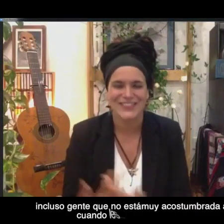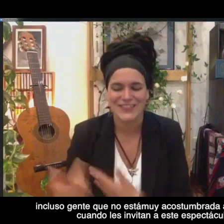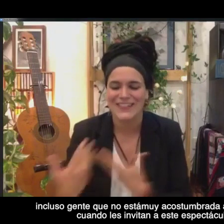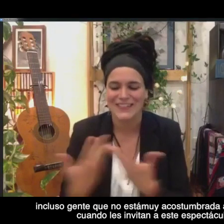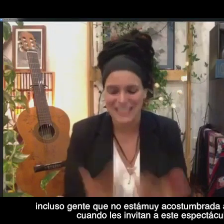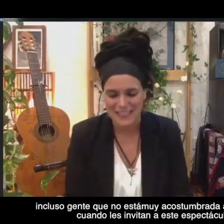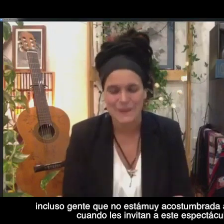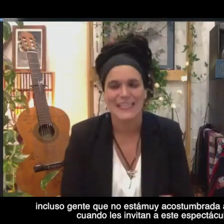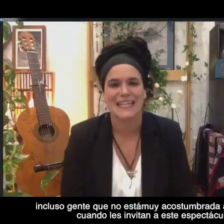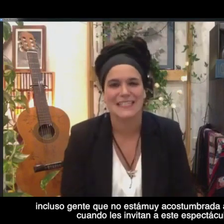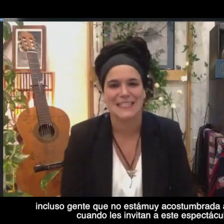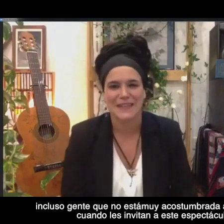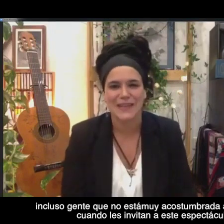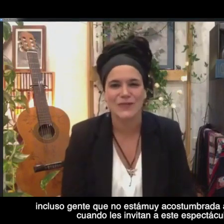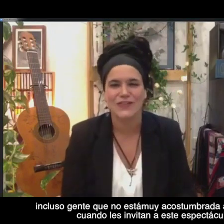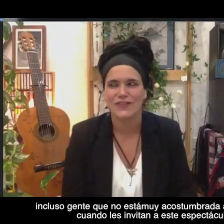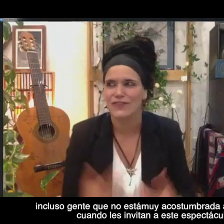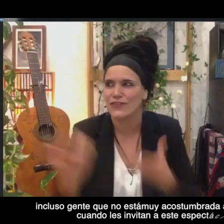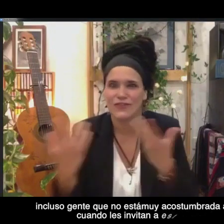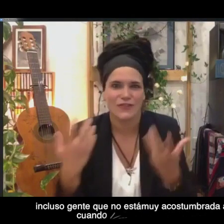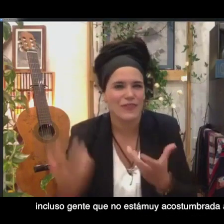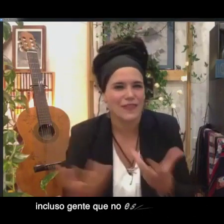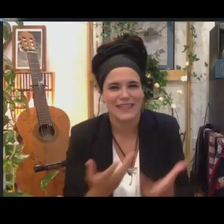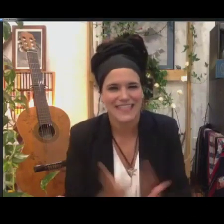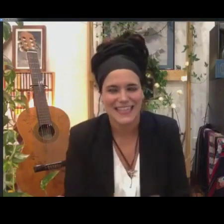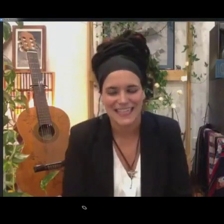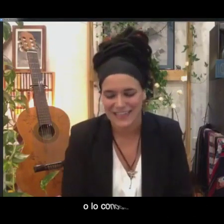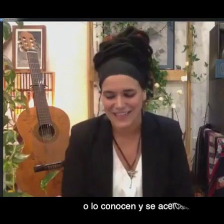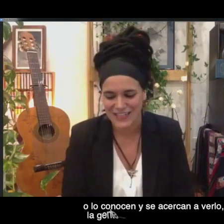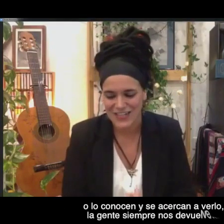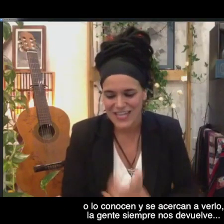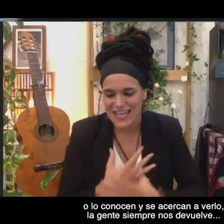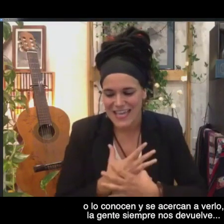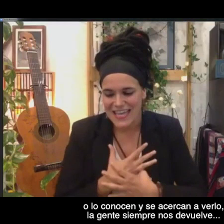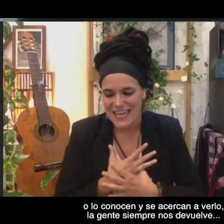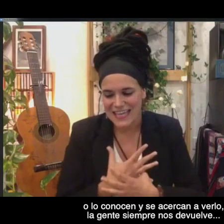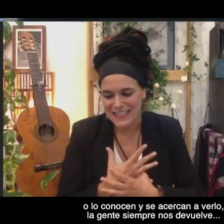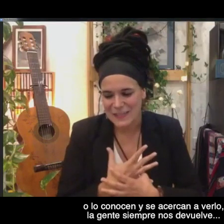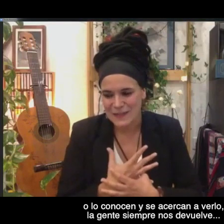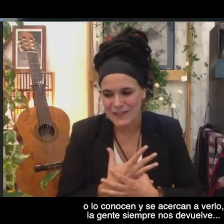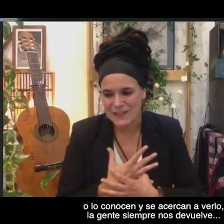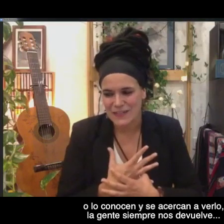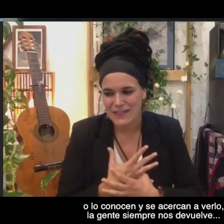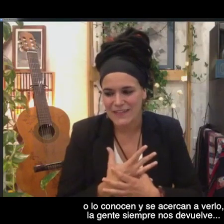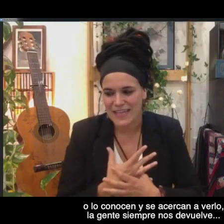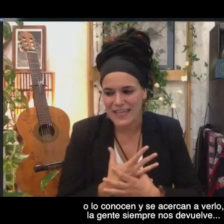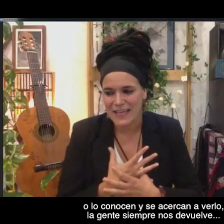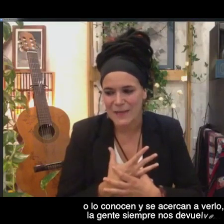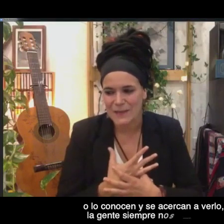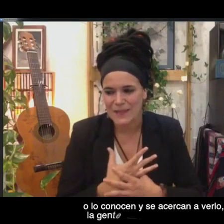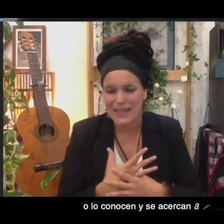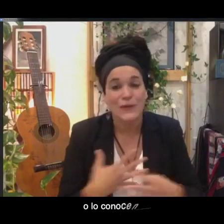teatro, ¿no?, cuando les invitan a este espectáculo, o lo conocen y se acercan a verlo. La gente siempre nos devuelve